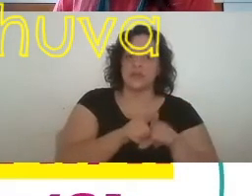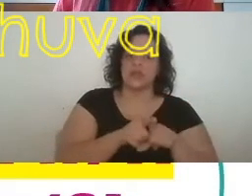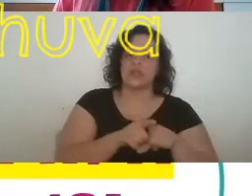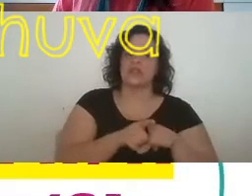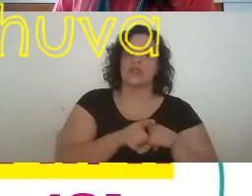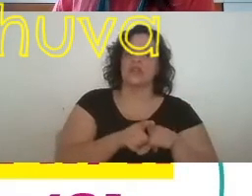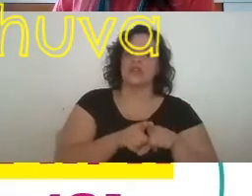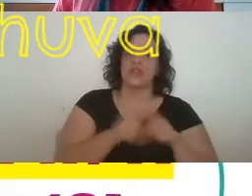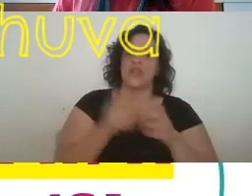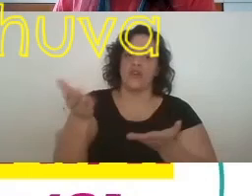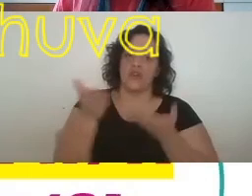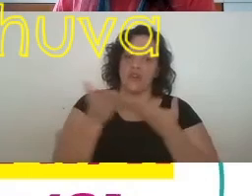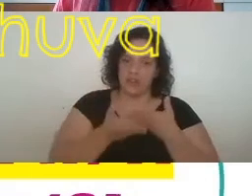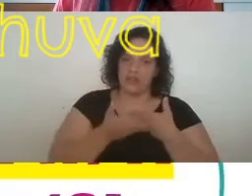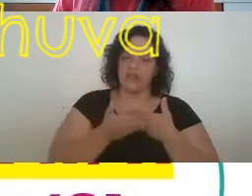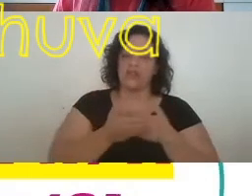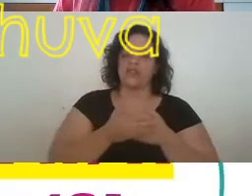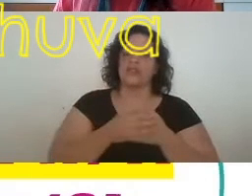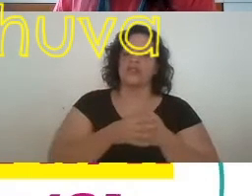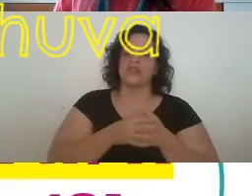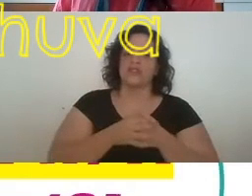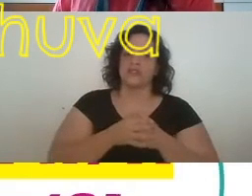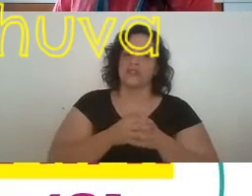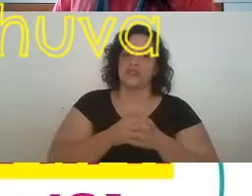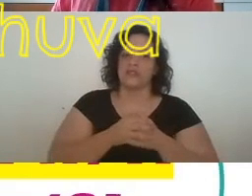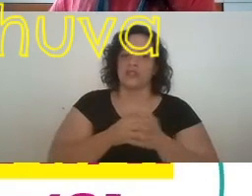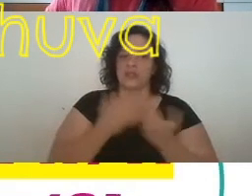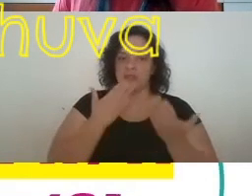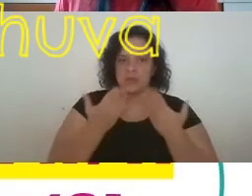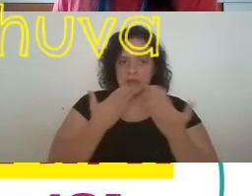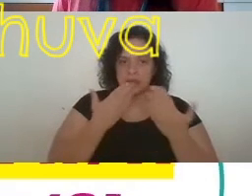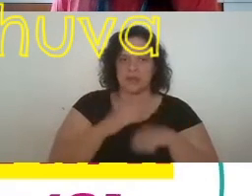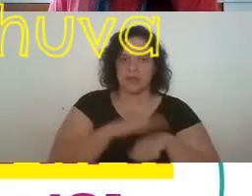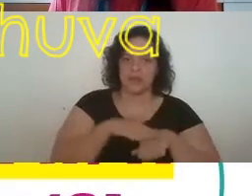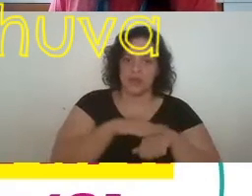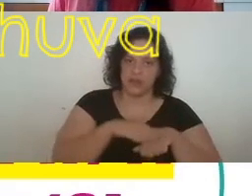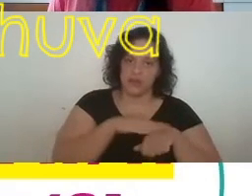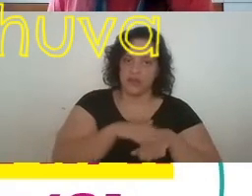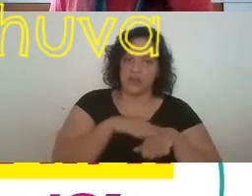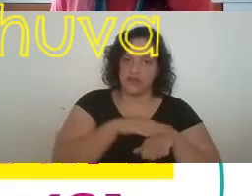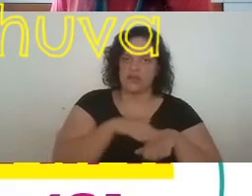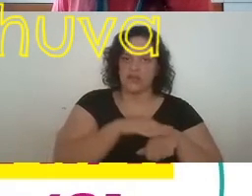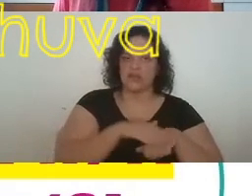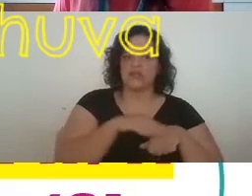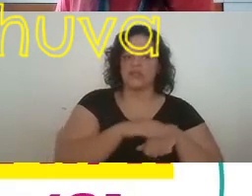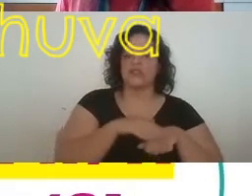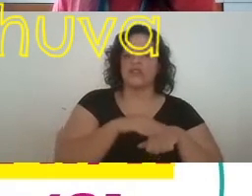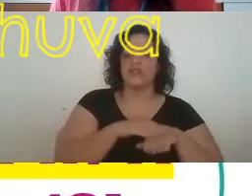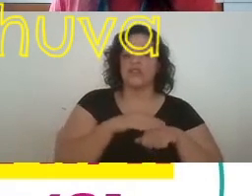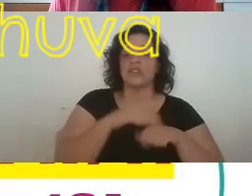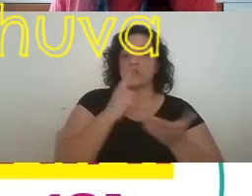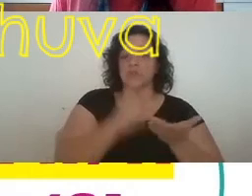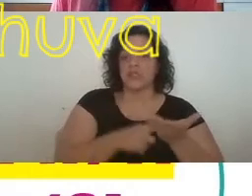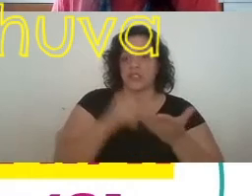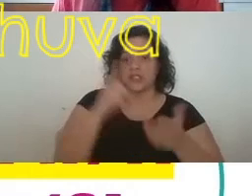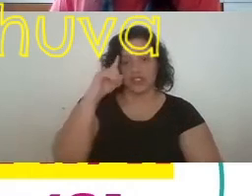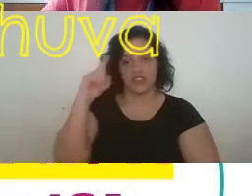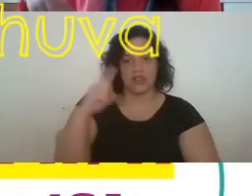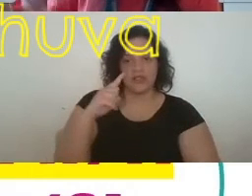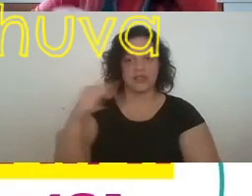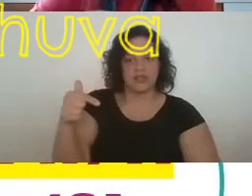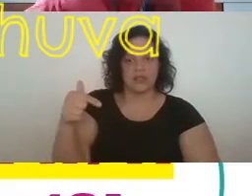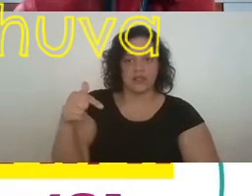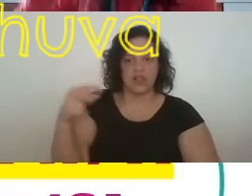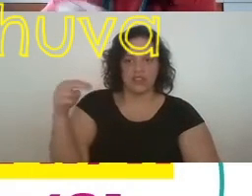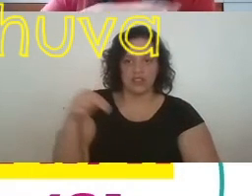convite para conversar mais. E a gente está propondo no dia 17/11, às 18 horas,